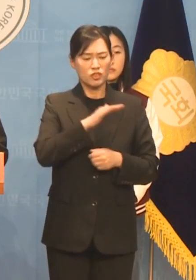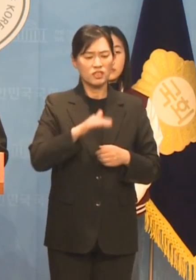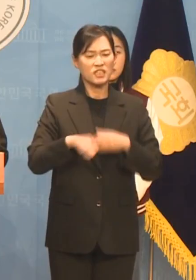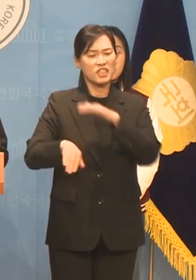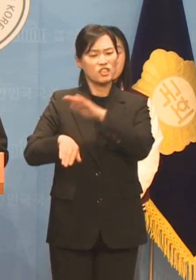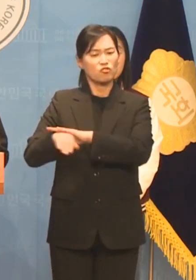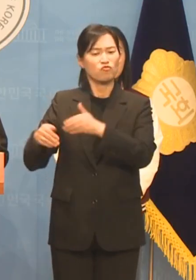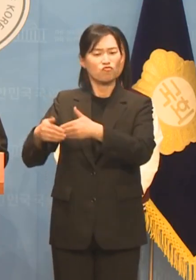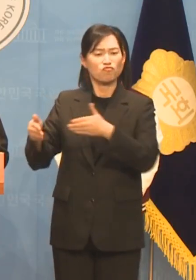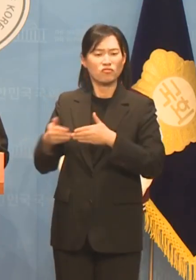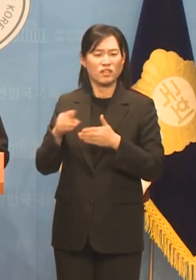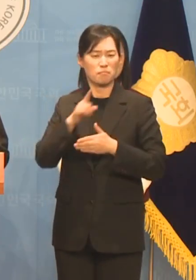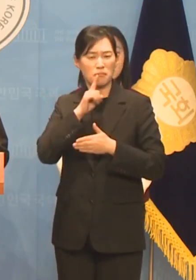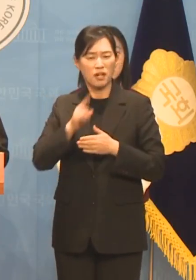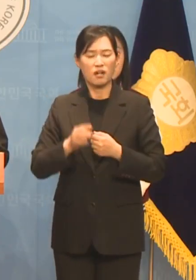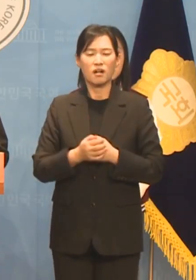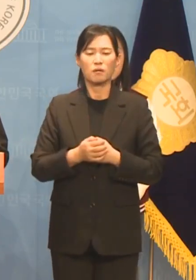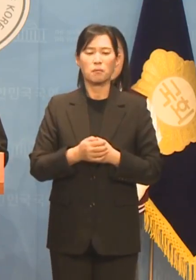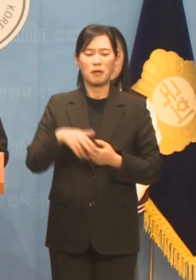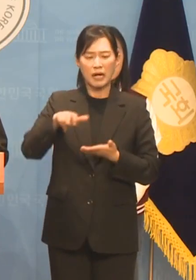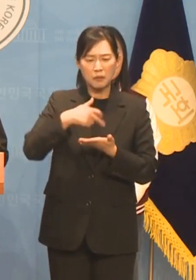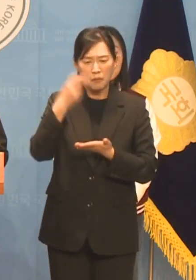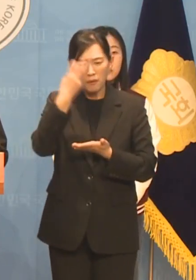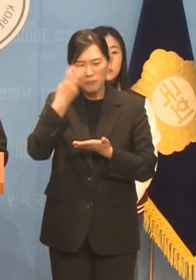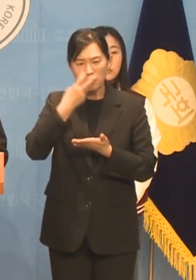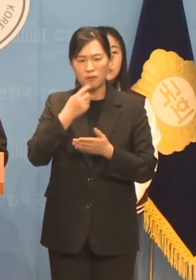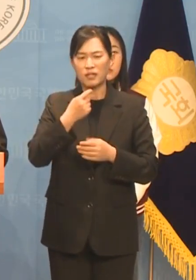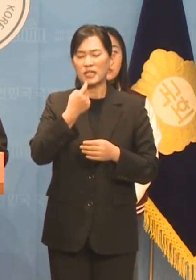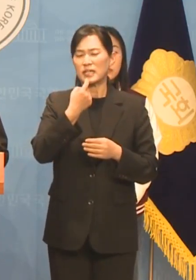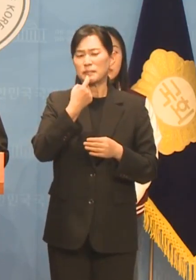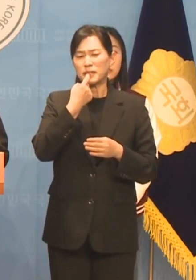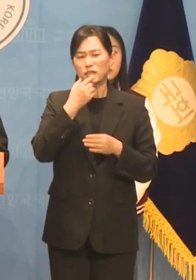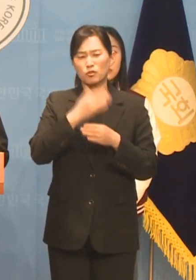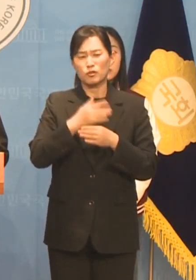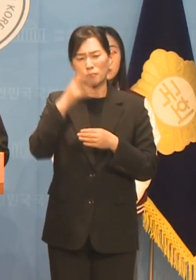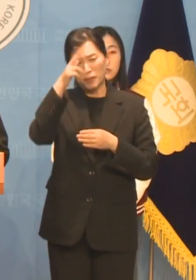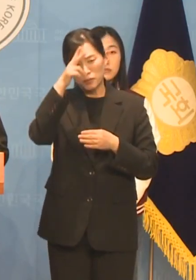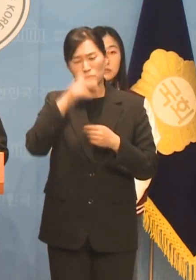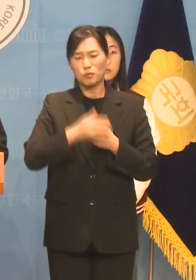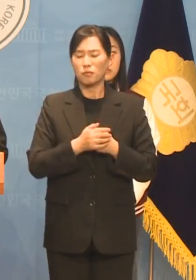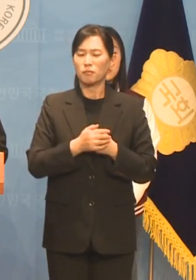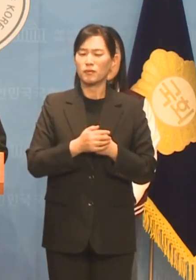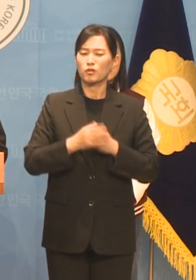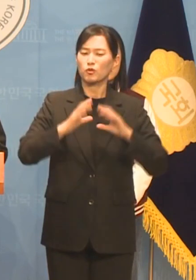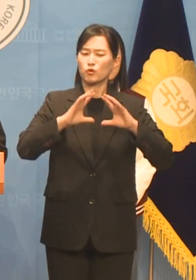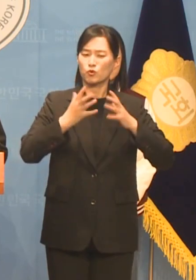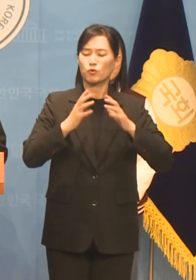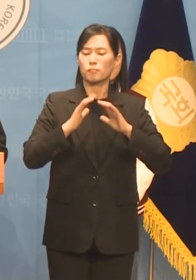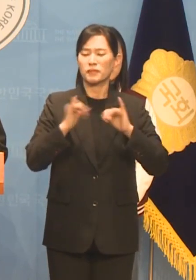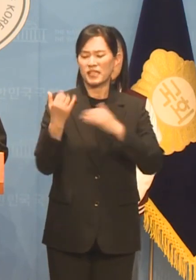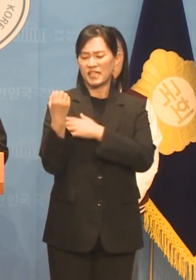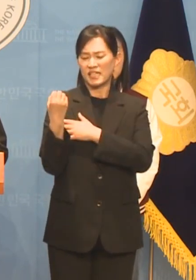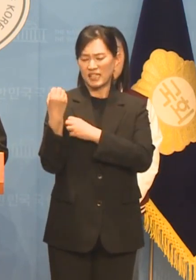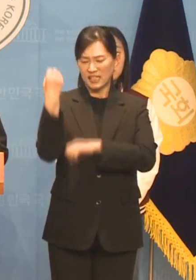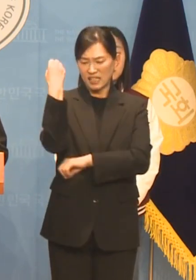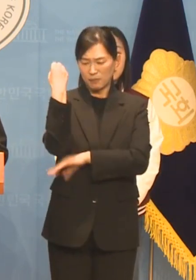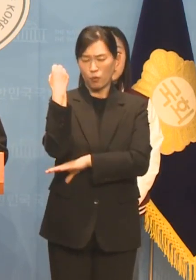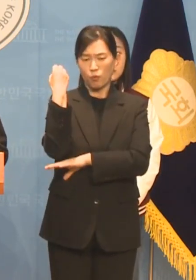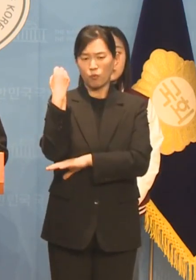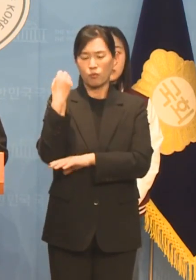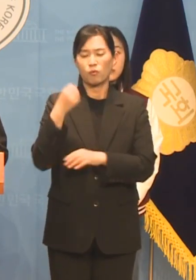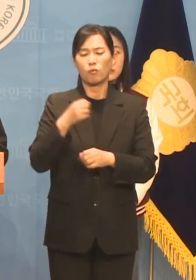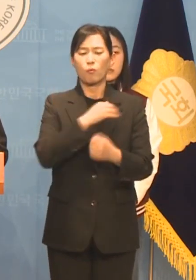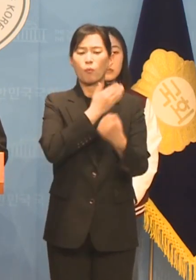극우라는 프레임으로 몰아가며 카톡 검열, 민주파출소 등으로 국민의 기본권을 침해하고 우리가